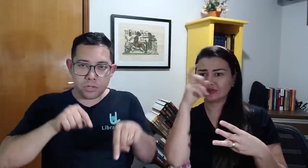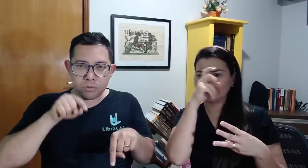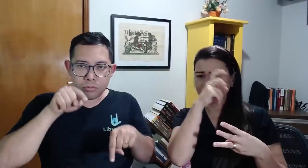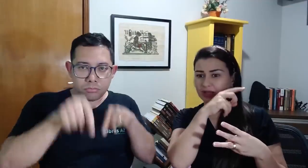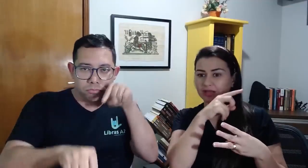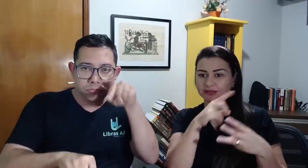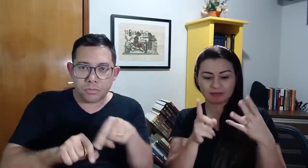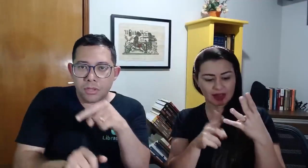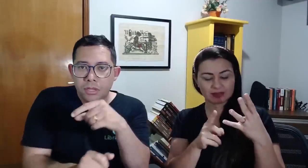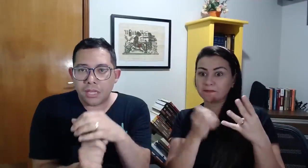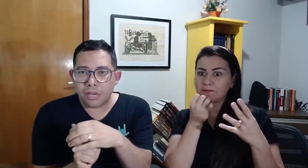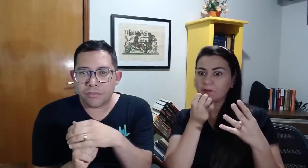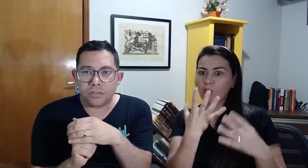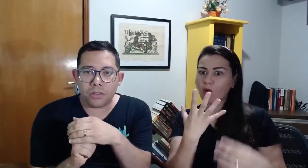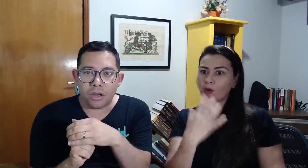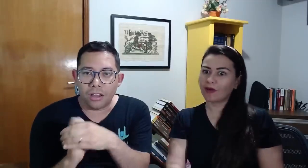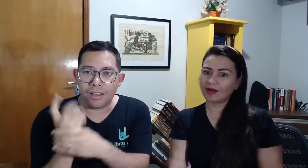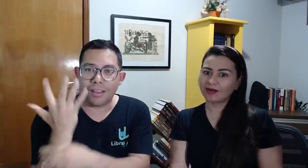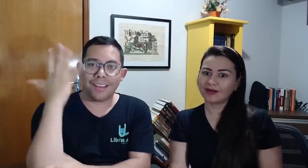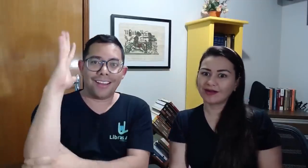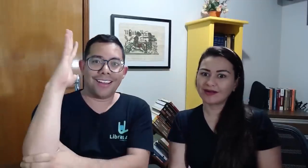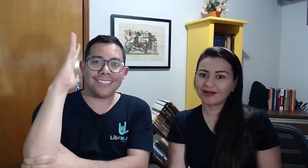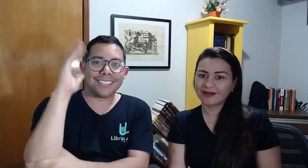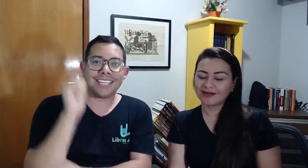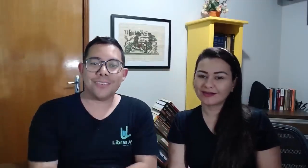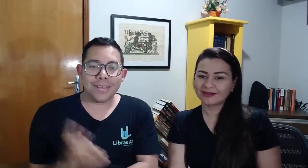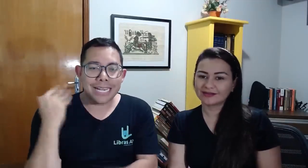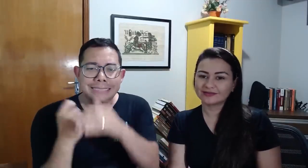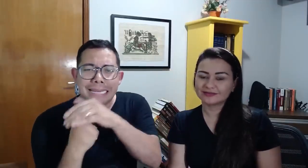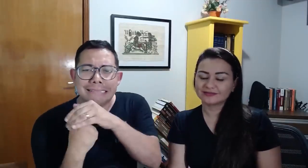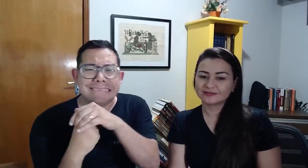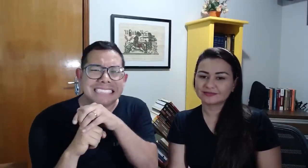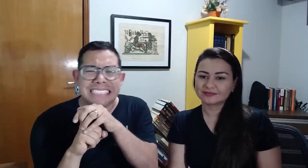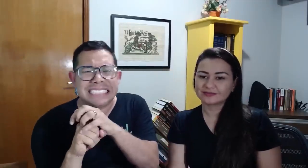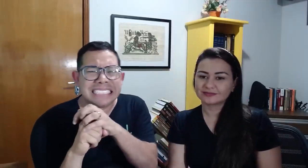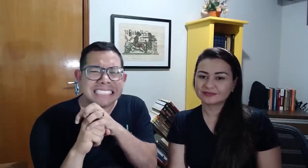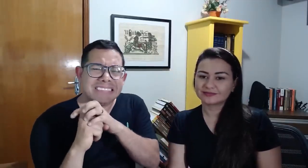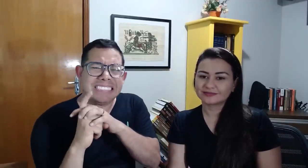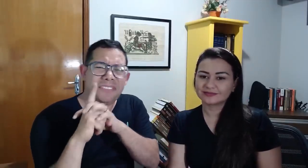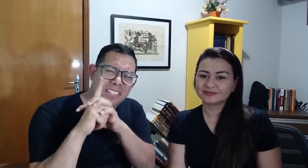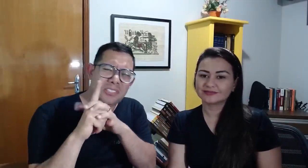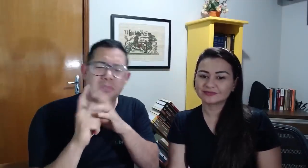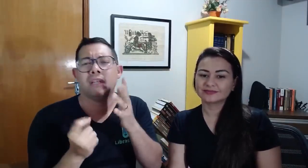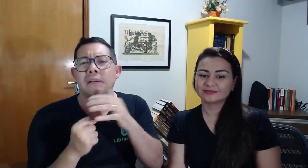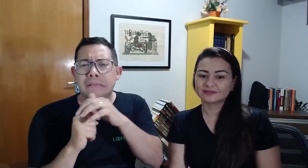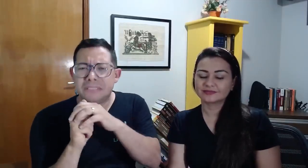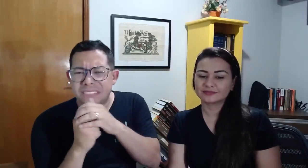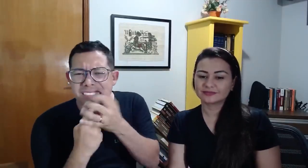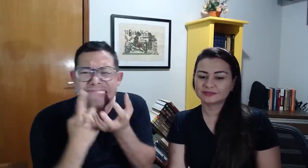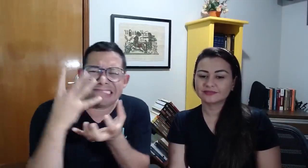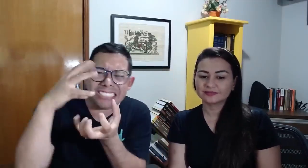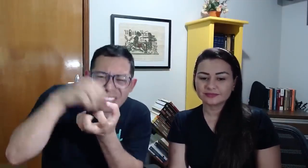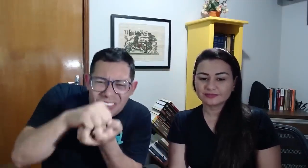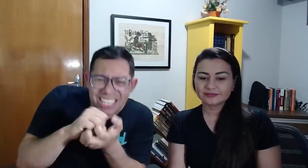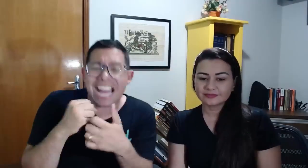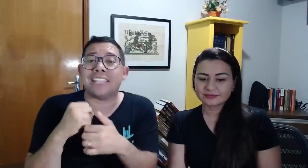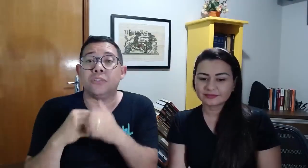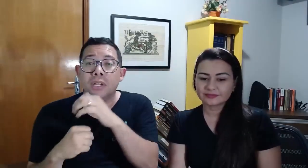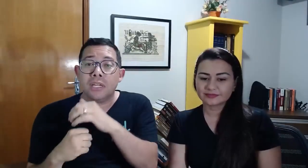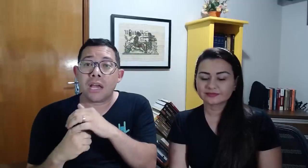caiu, e ela fez, ó, já saiu. Antes era foi difícil, antes foi sufocado, e agora